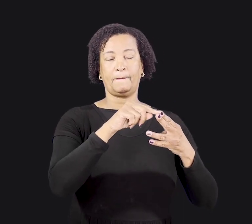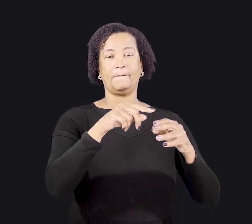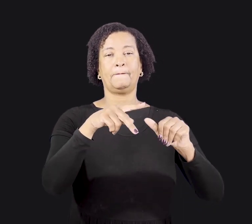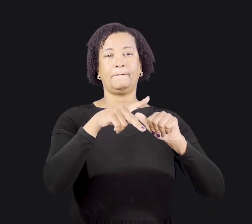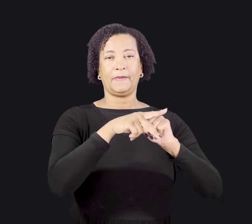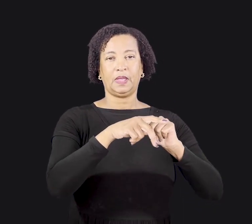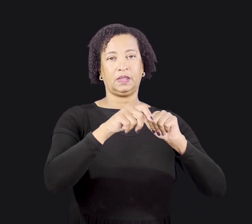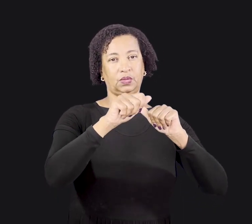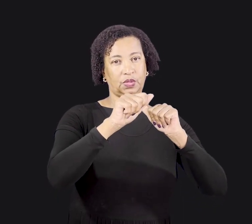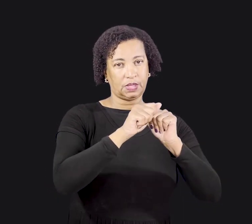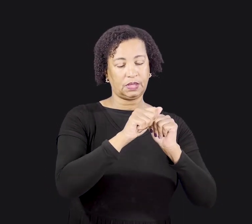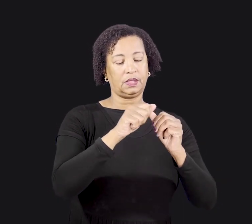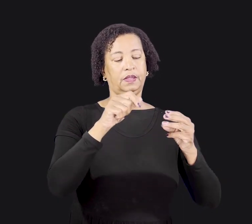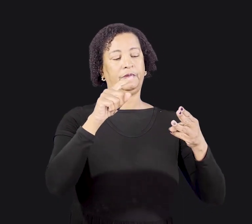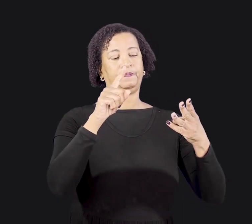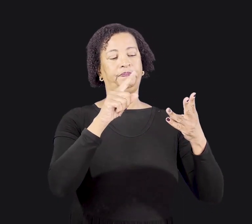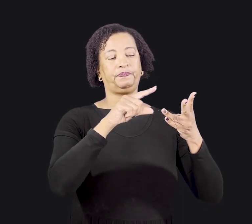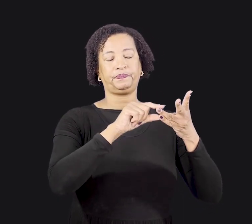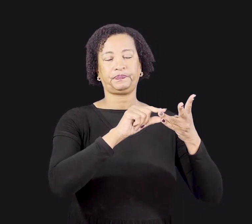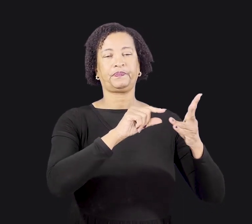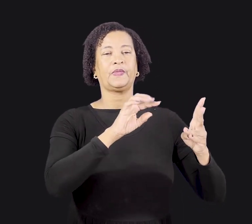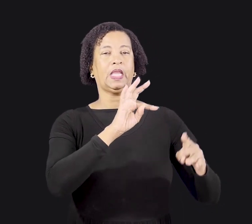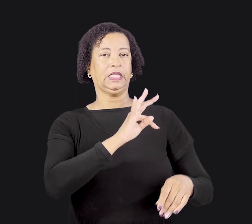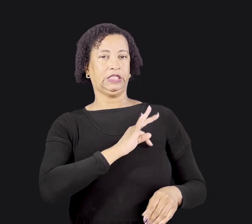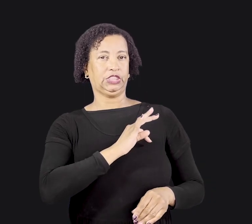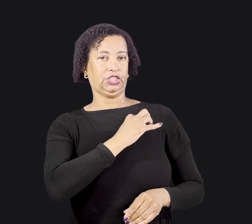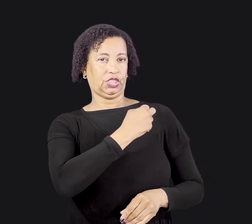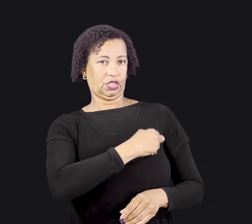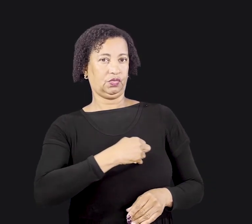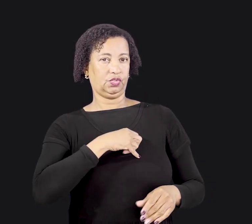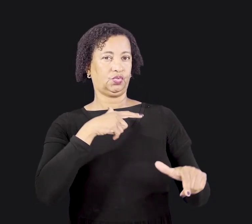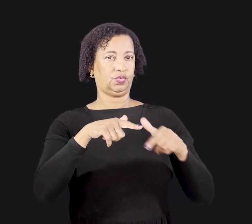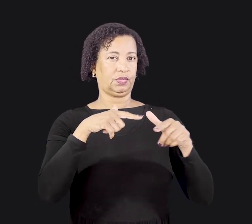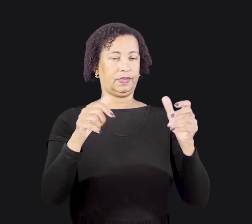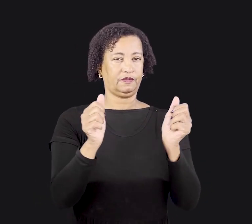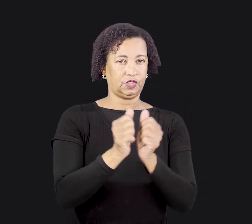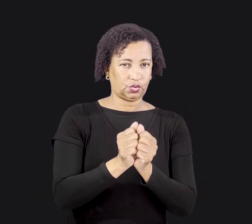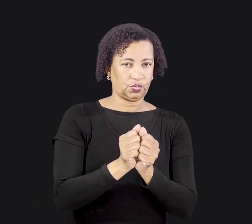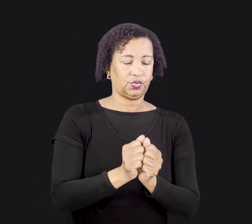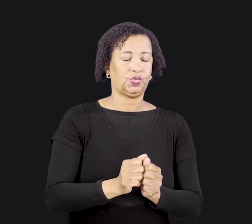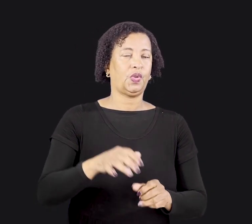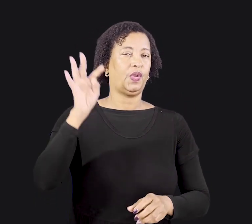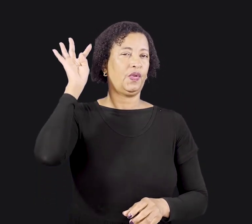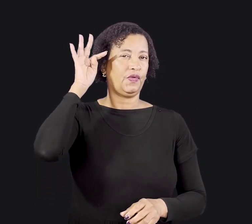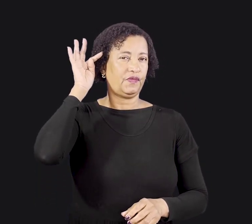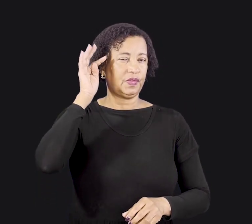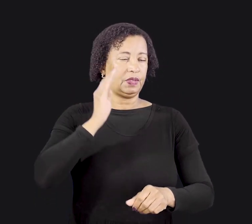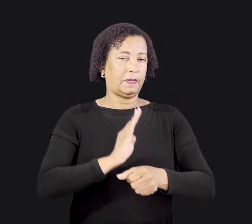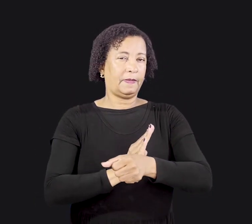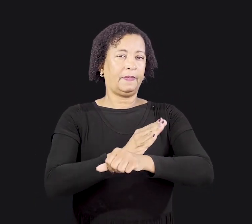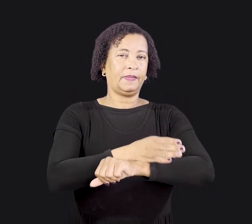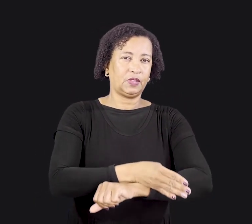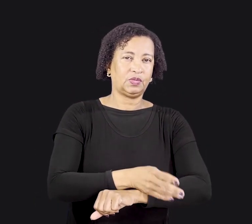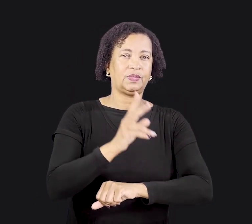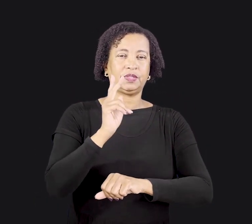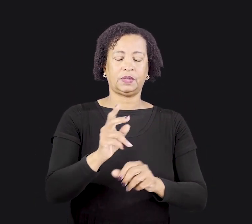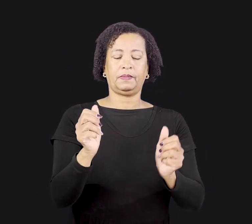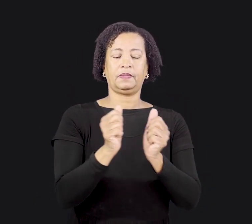André, e depois Tiago e João, que trabalhavam juntos. Felipe e Bartolomeu são sempre citados juntos, assim